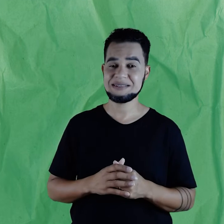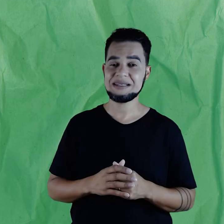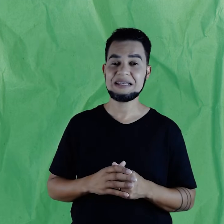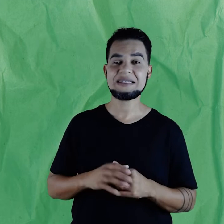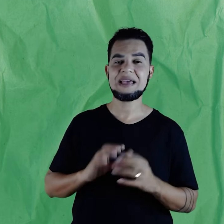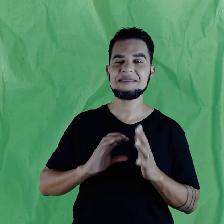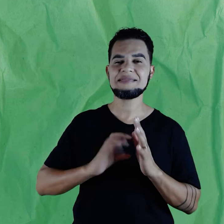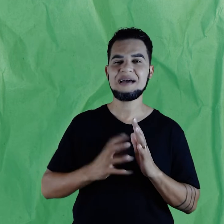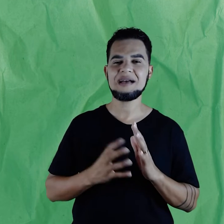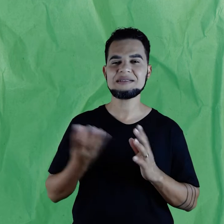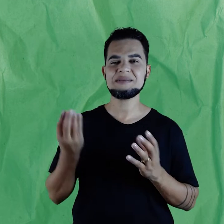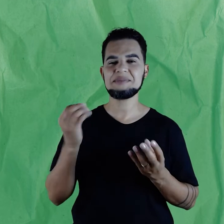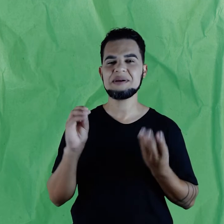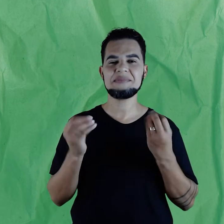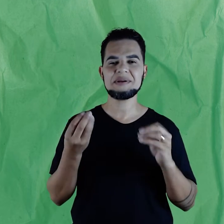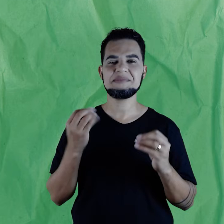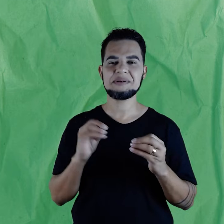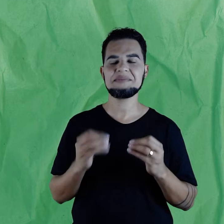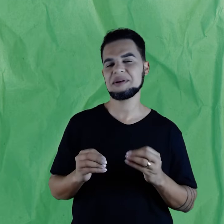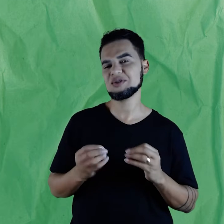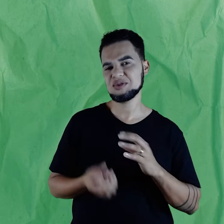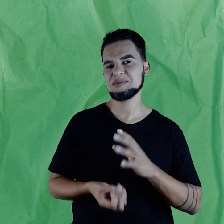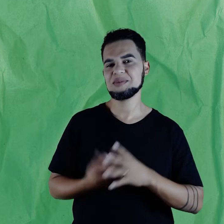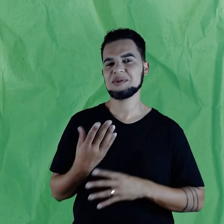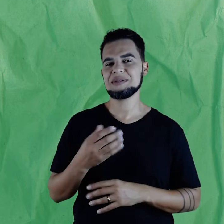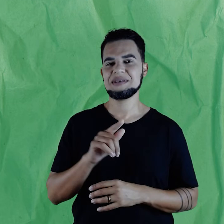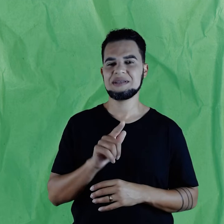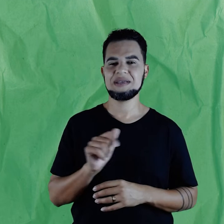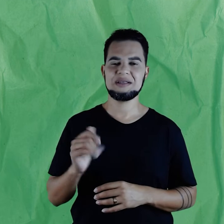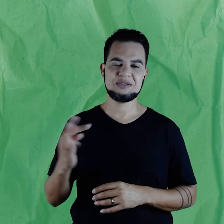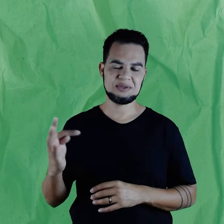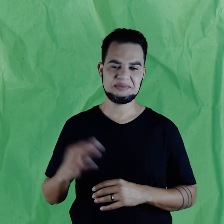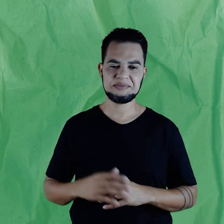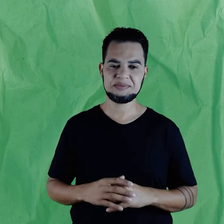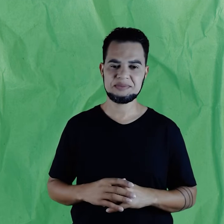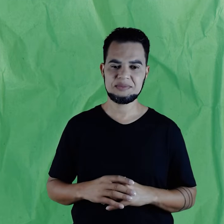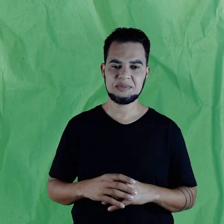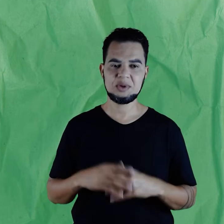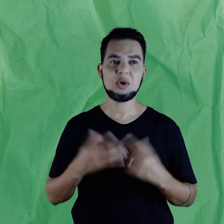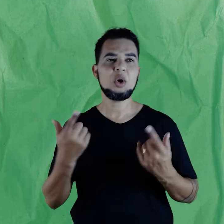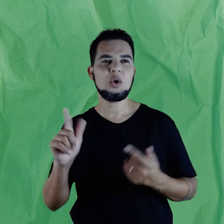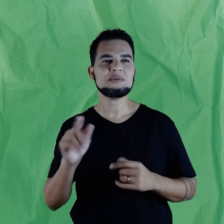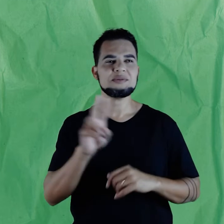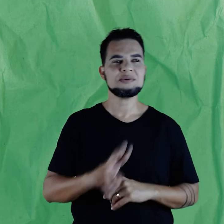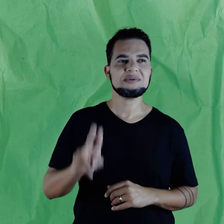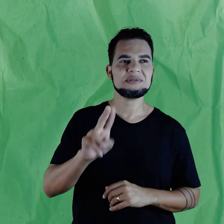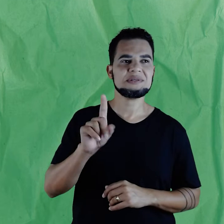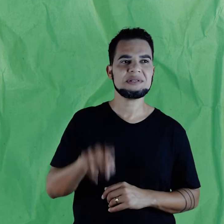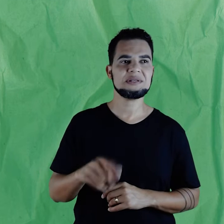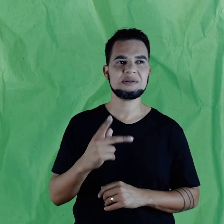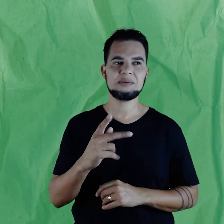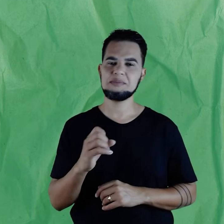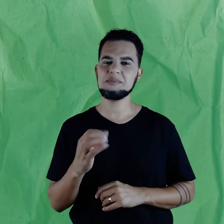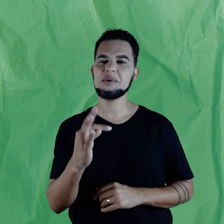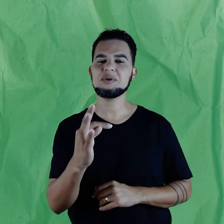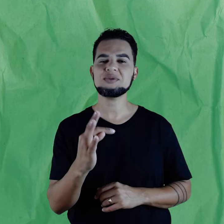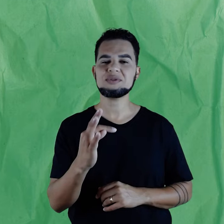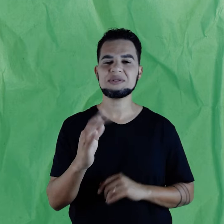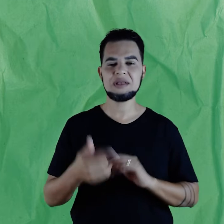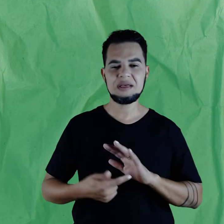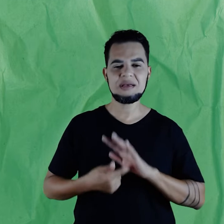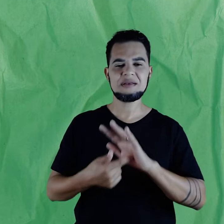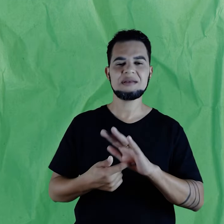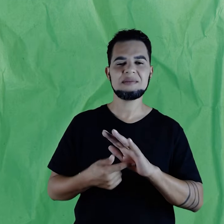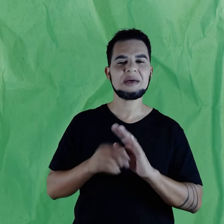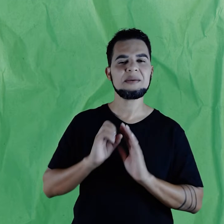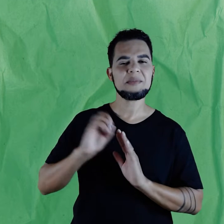pegar dados, geralmente a gente manda um GET. Um outro método utilizado é o método POST. Esse método ele é projetado para